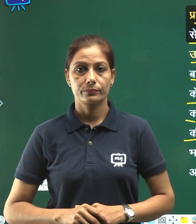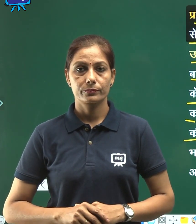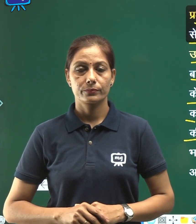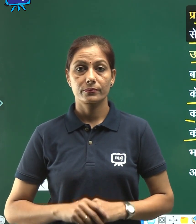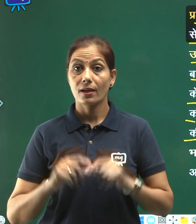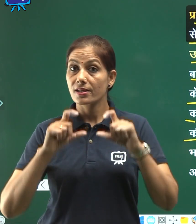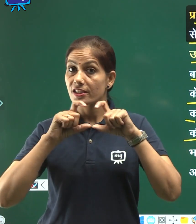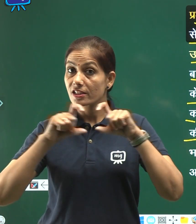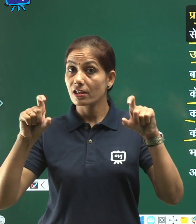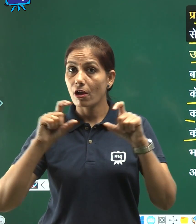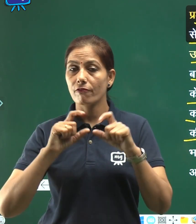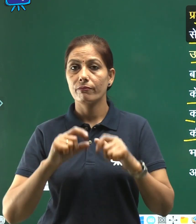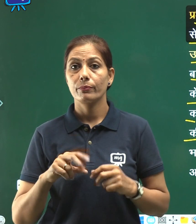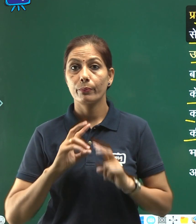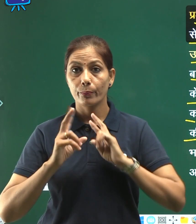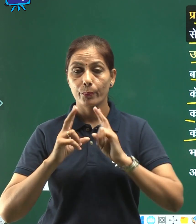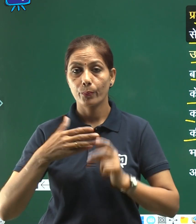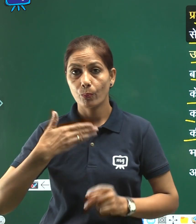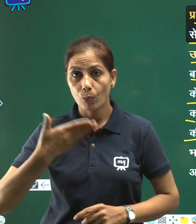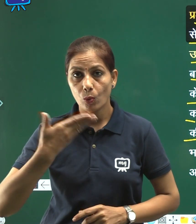स्पष्ट अभिव्यक्ति